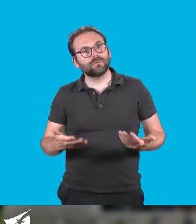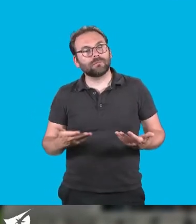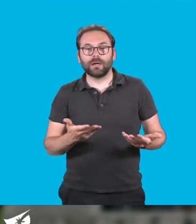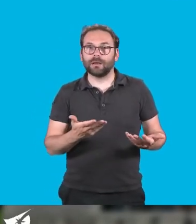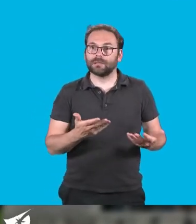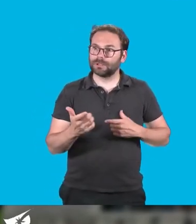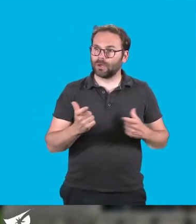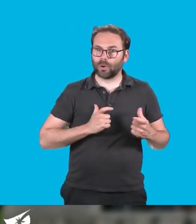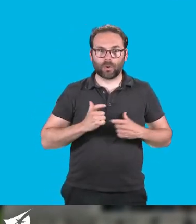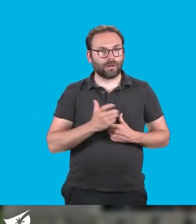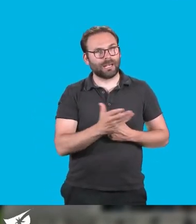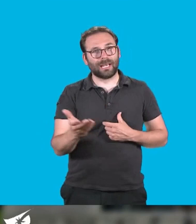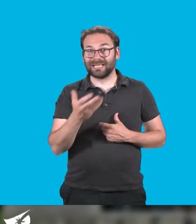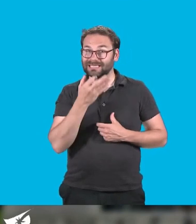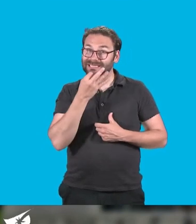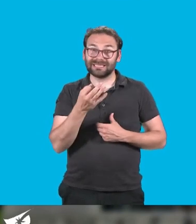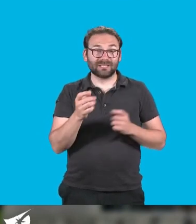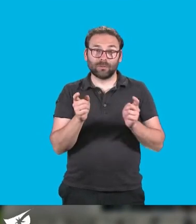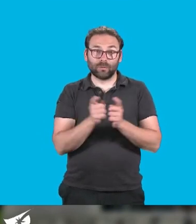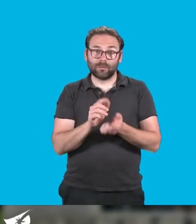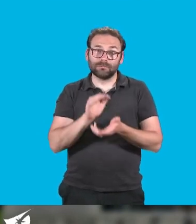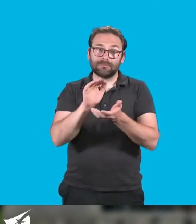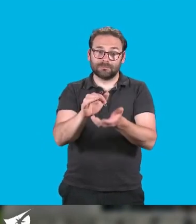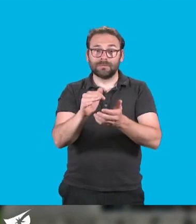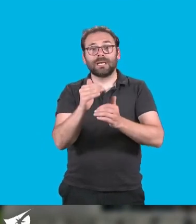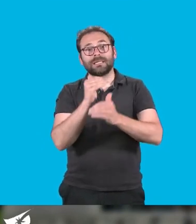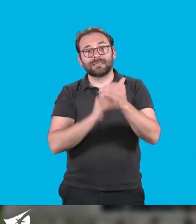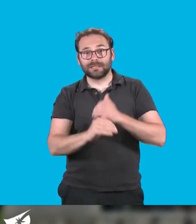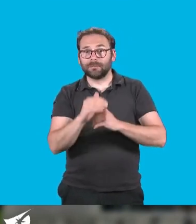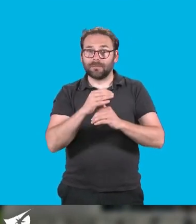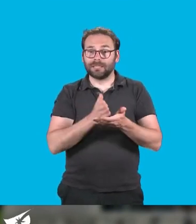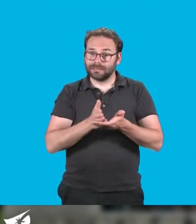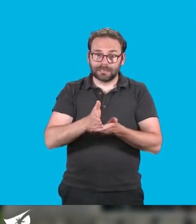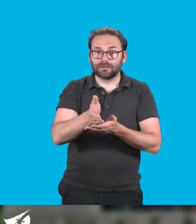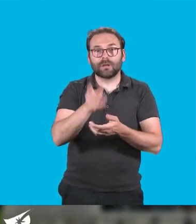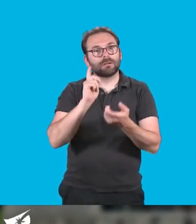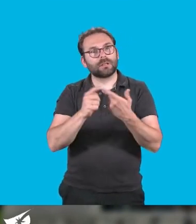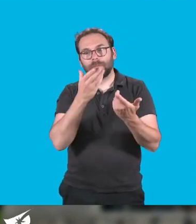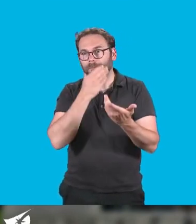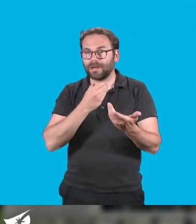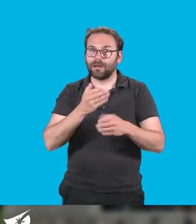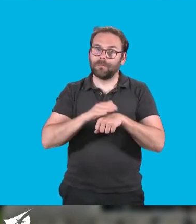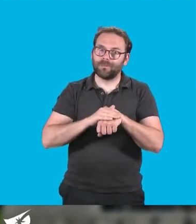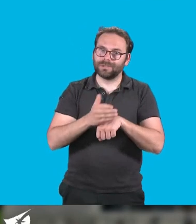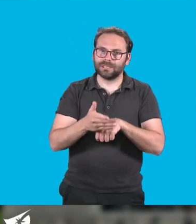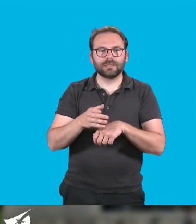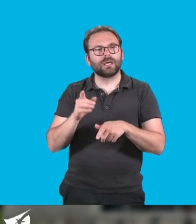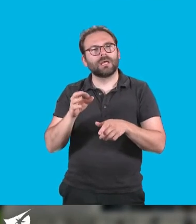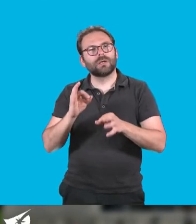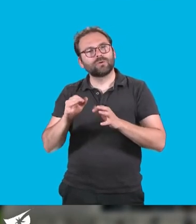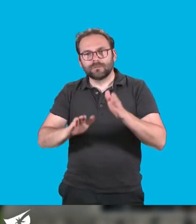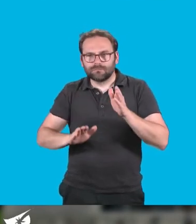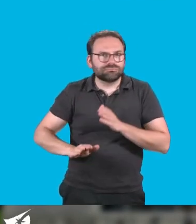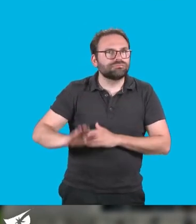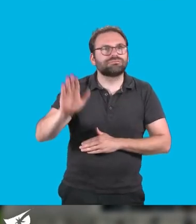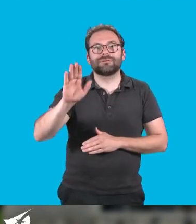collègues, résumé très rapidement ce schéma directeur pour cette belle politique et une accélération certaine en la matière qui